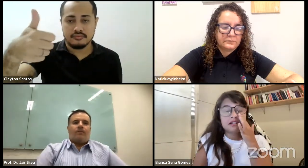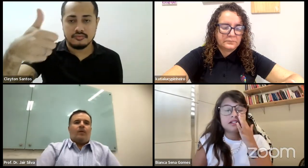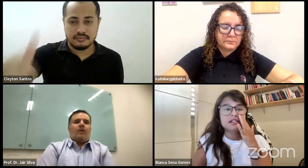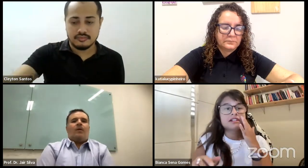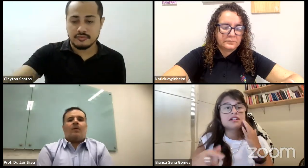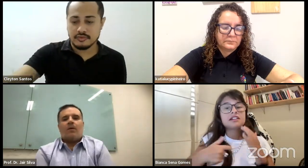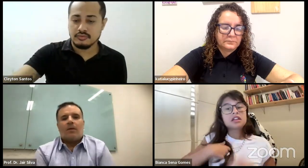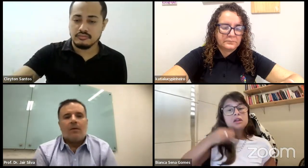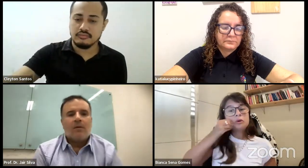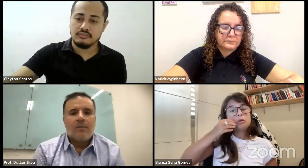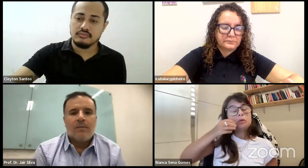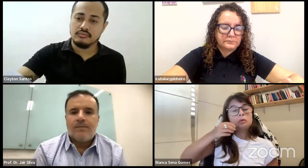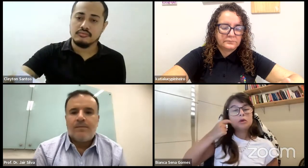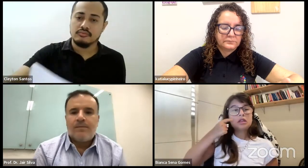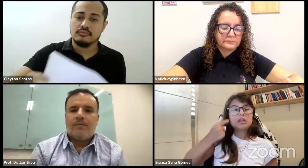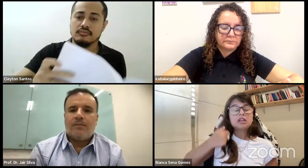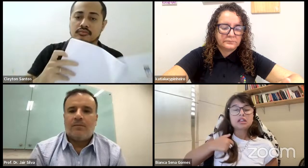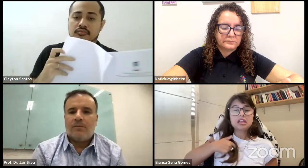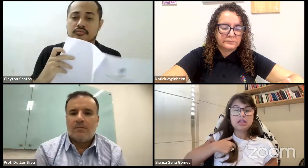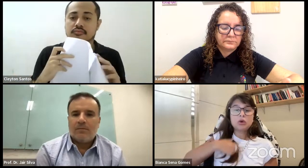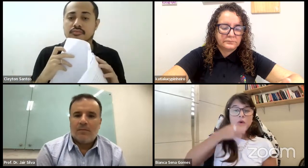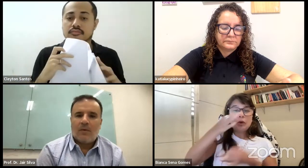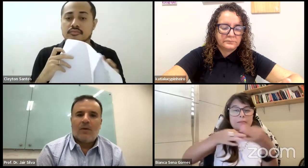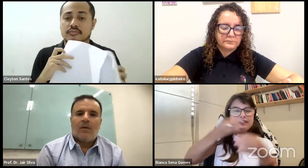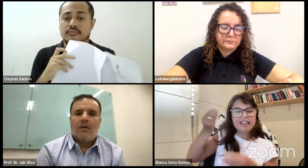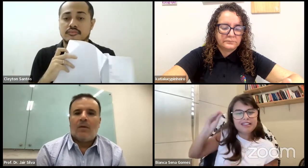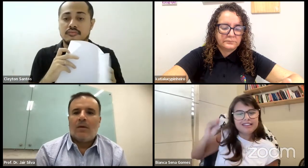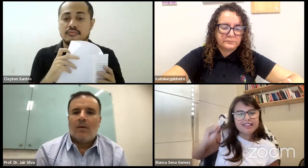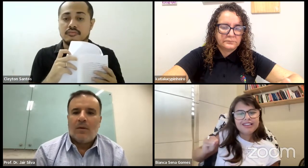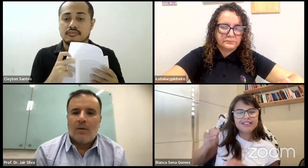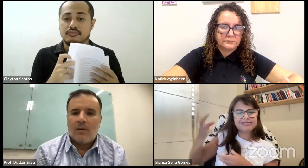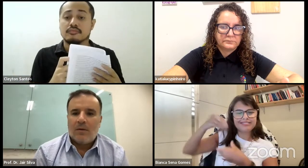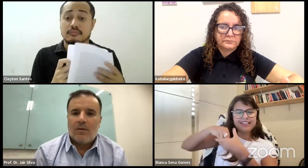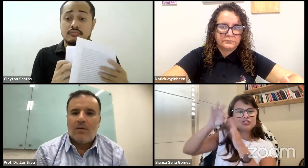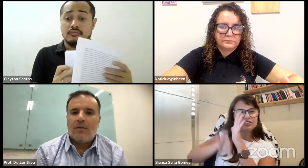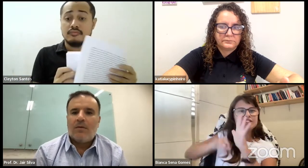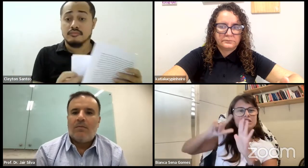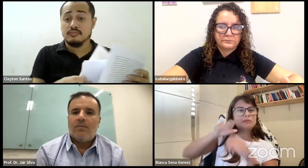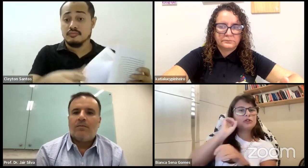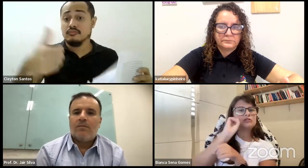trocar, modificar um pouco, tá? Ok.